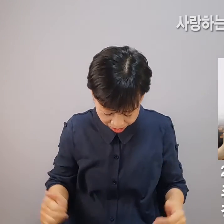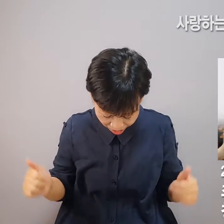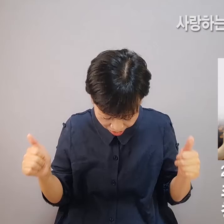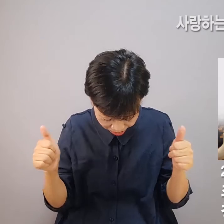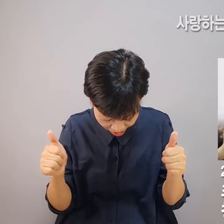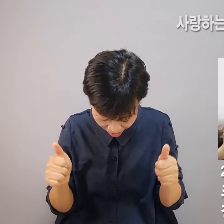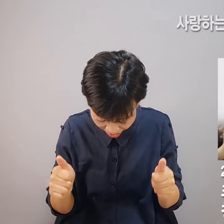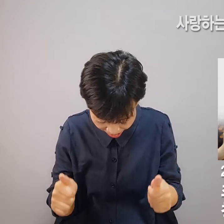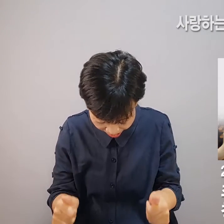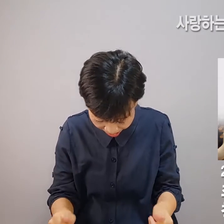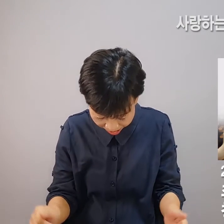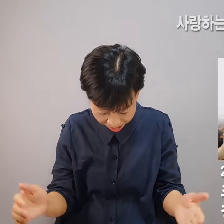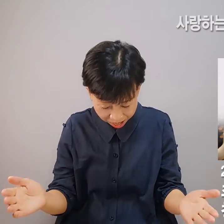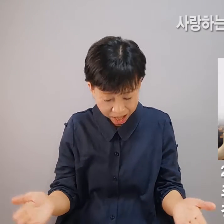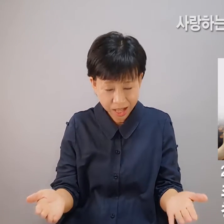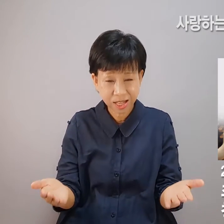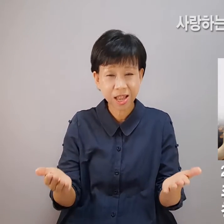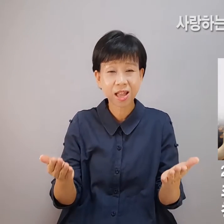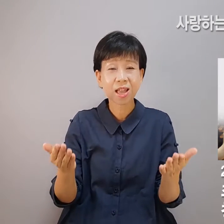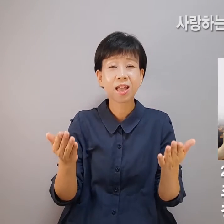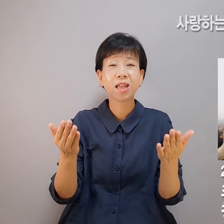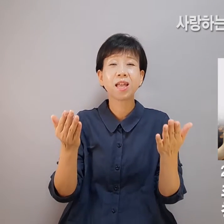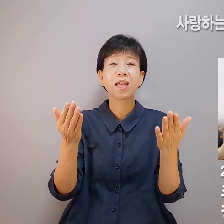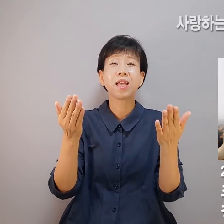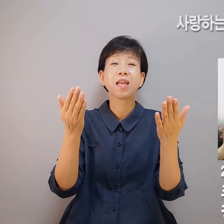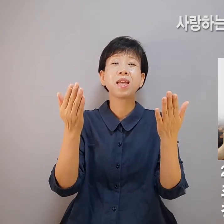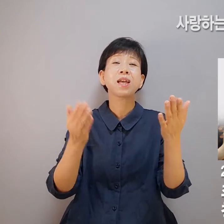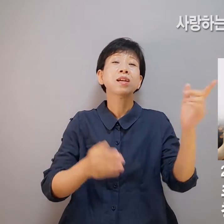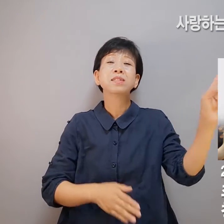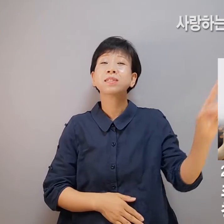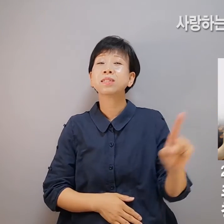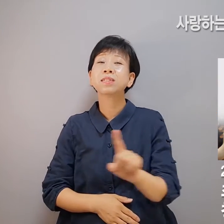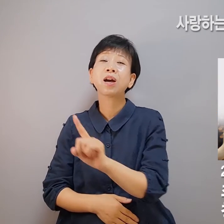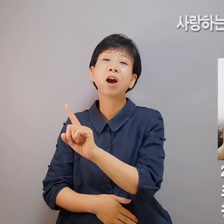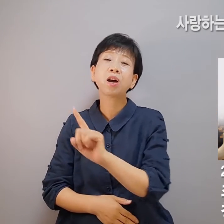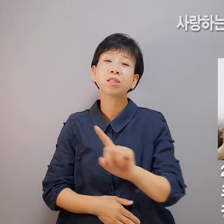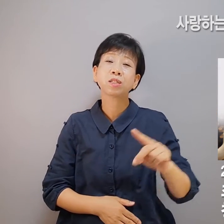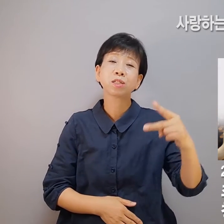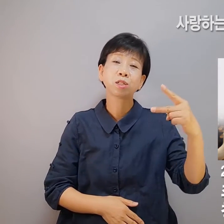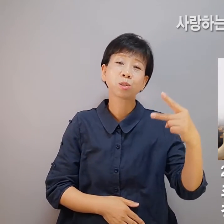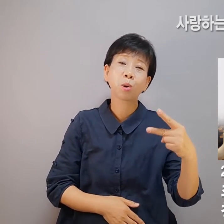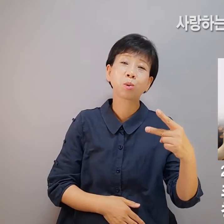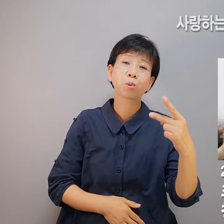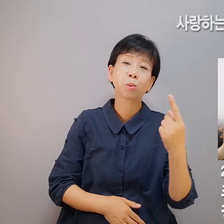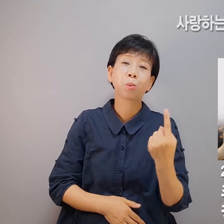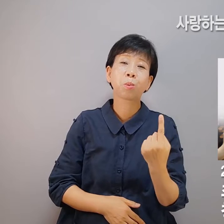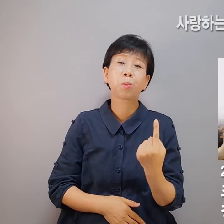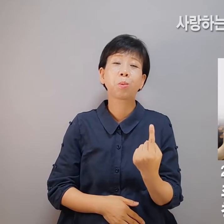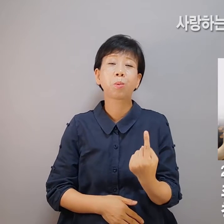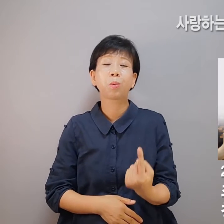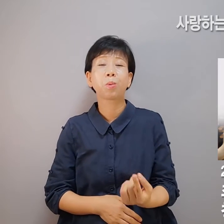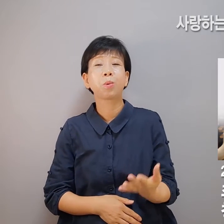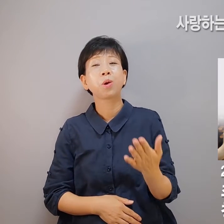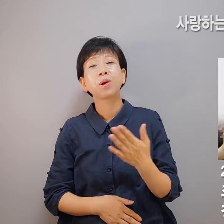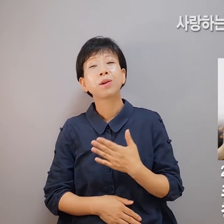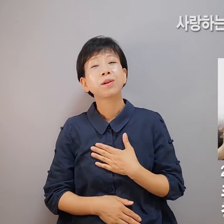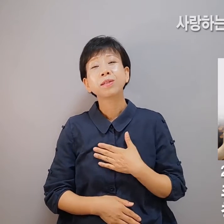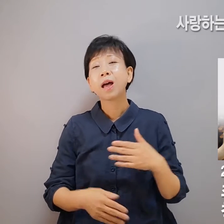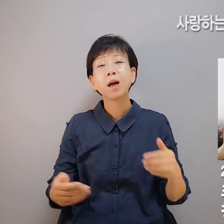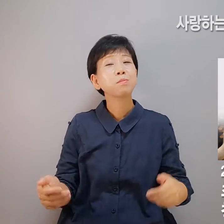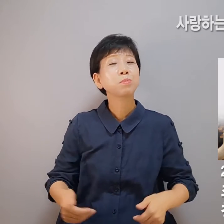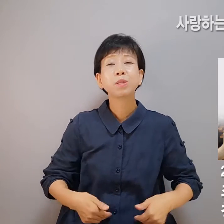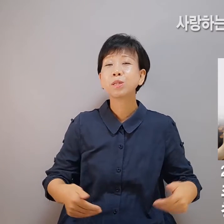엎드려 절하네. 그 어느 것도